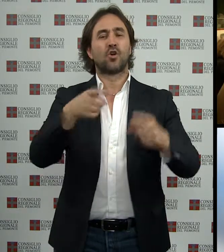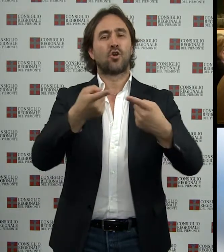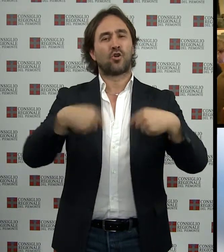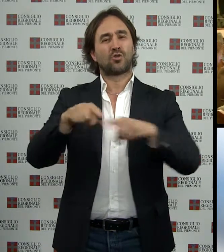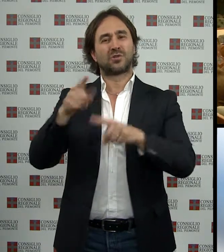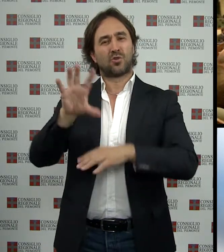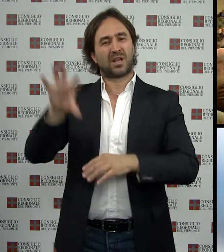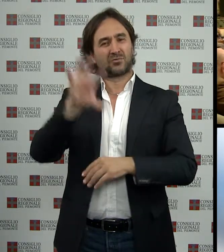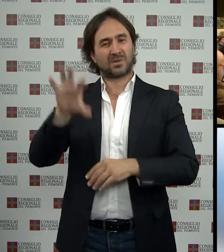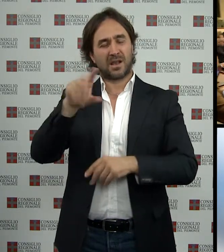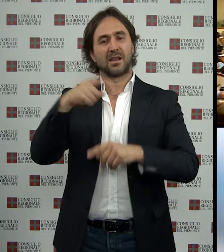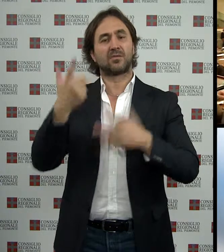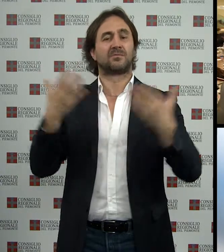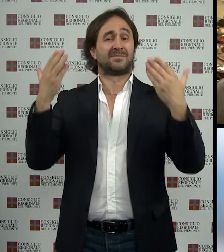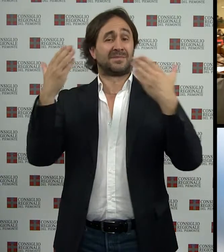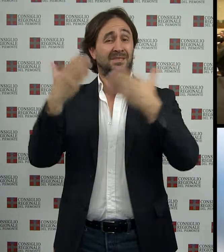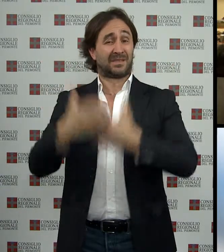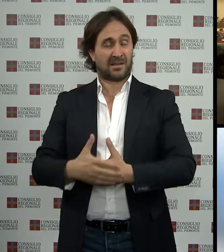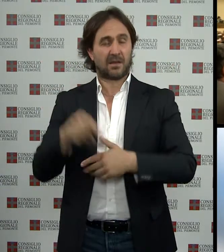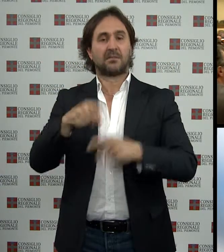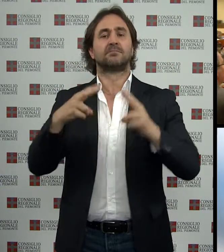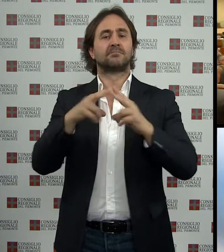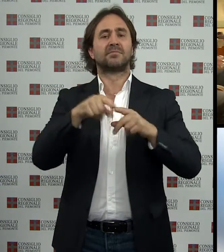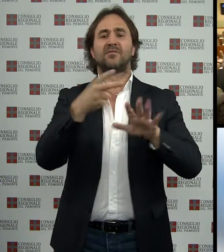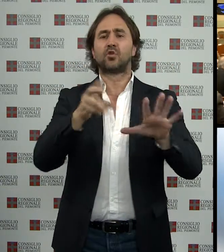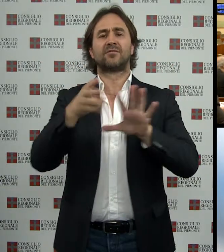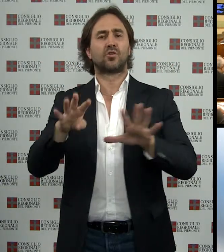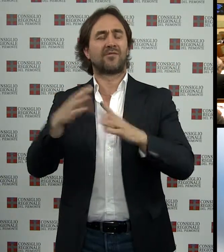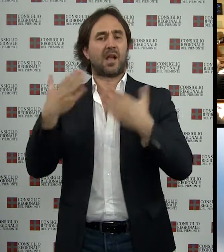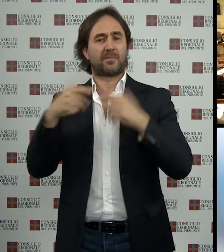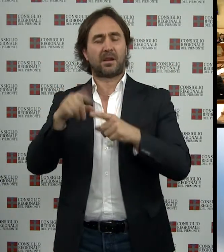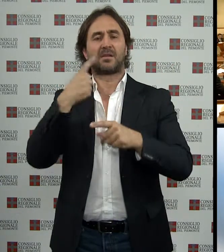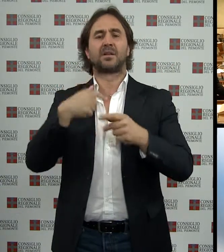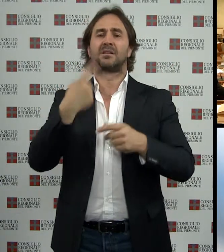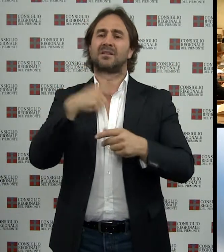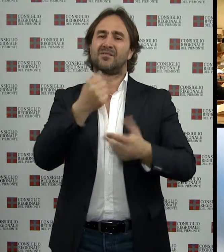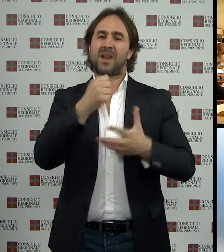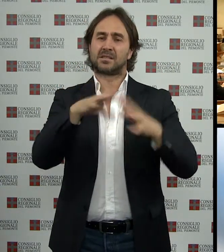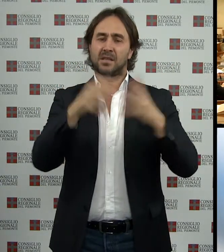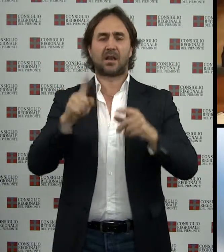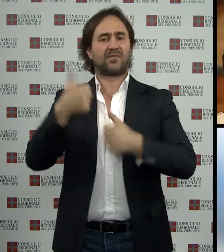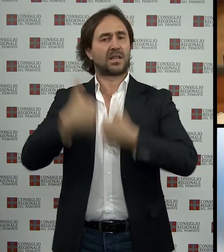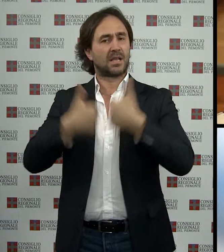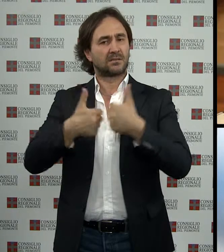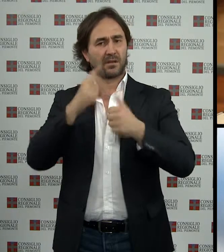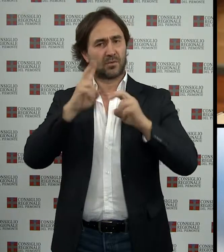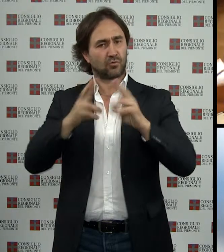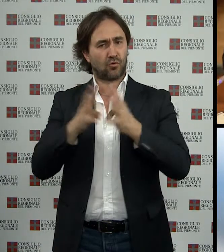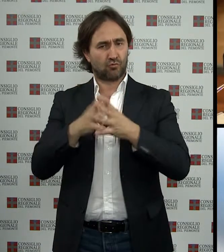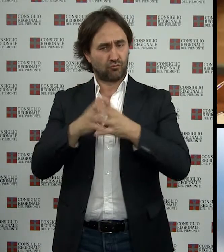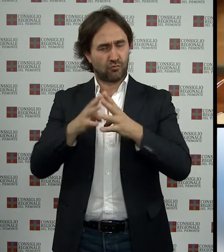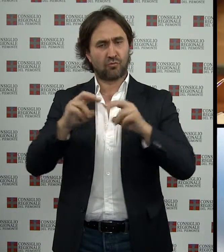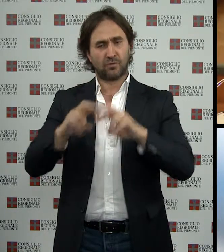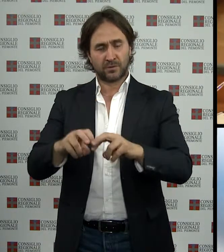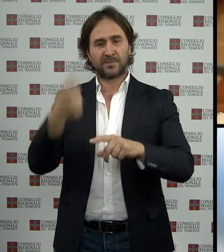regionale si è riunito anche in serale il 28, 29 e 30 aprile per esaminare la finanziaria e il bilancio della Regione. Tra gli obiettivi di esecutivo e